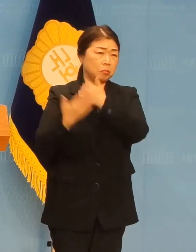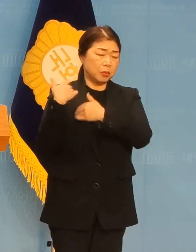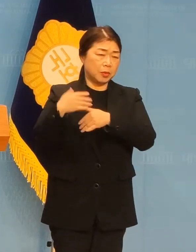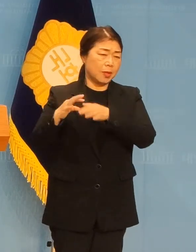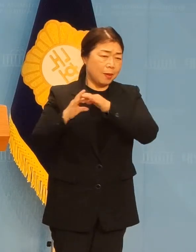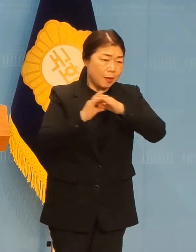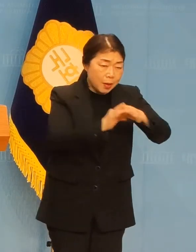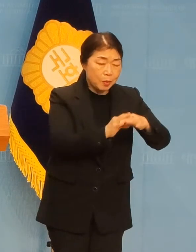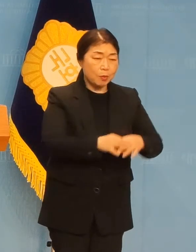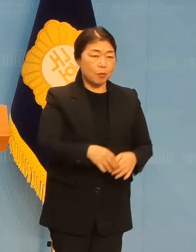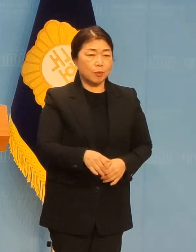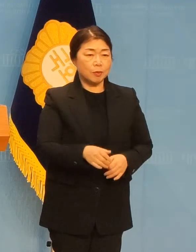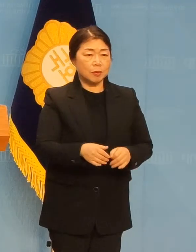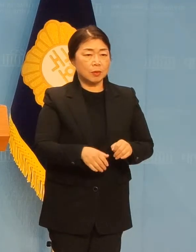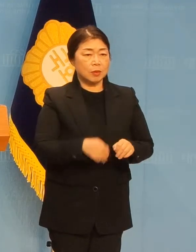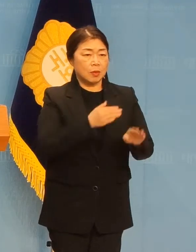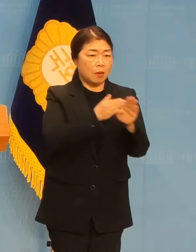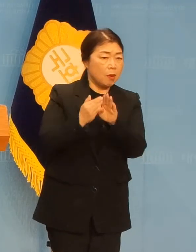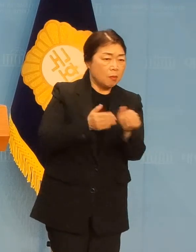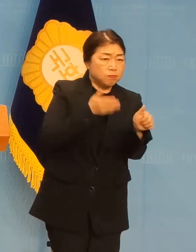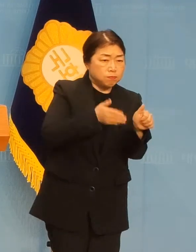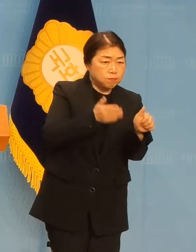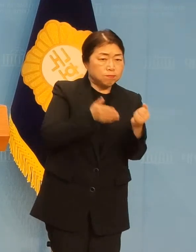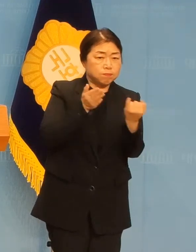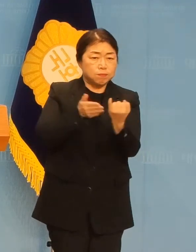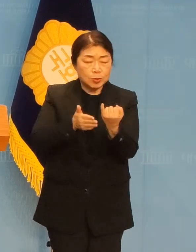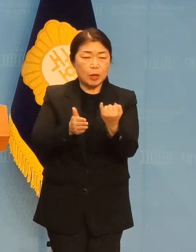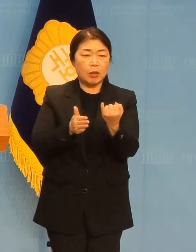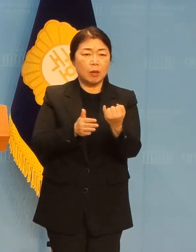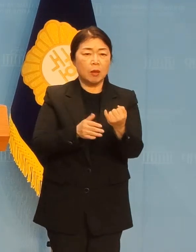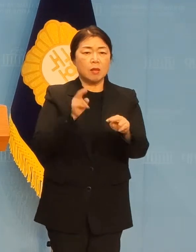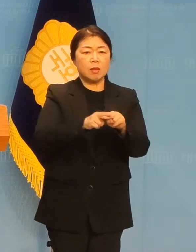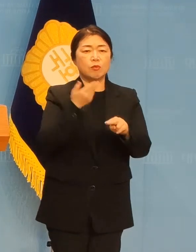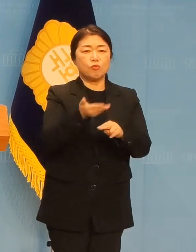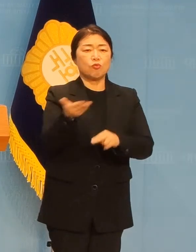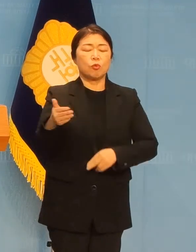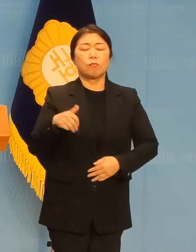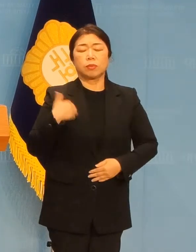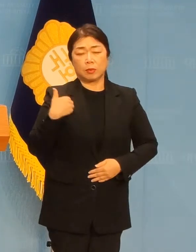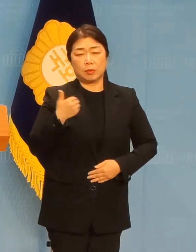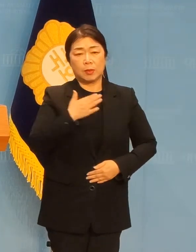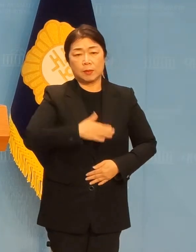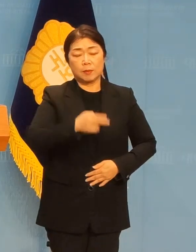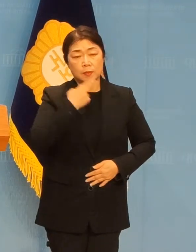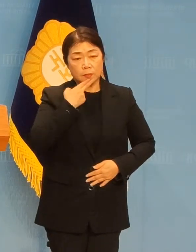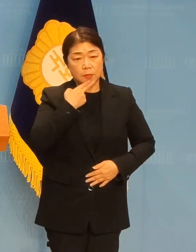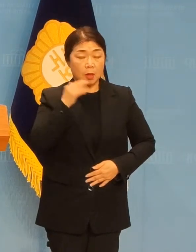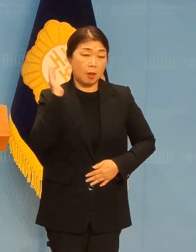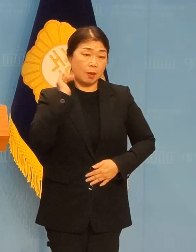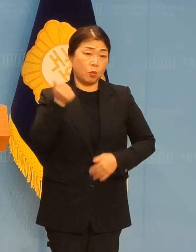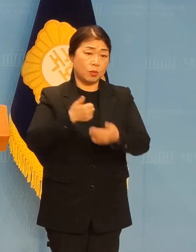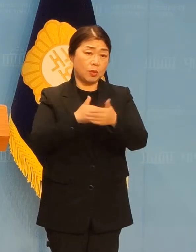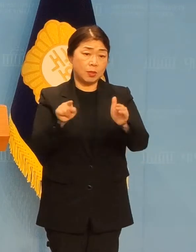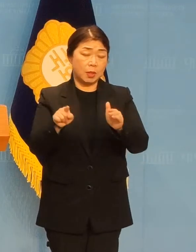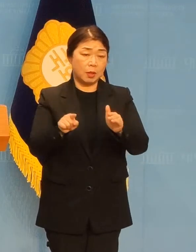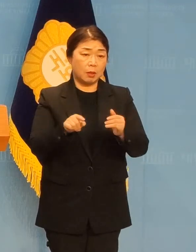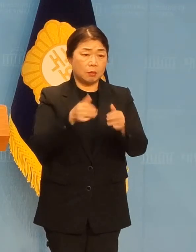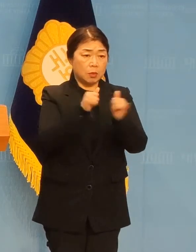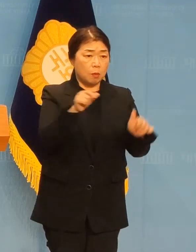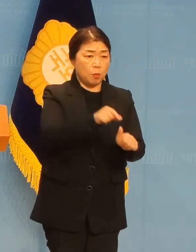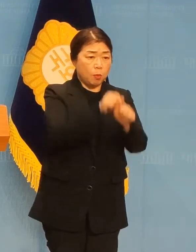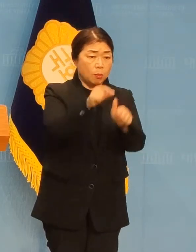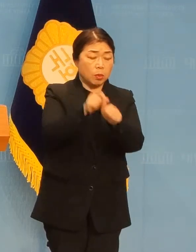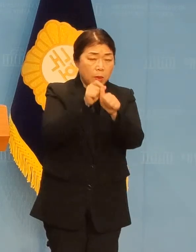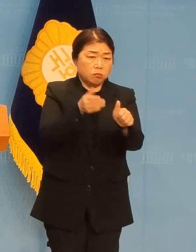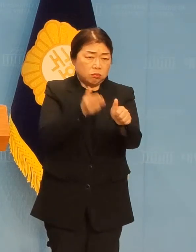자리가 비정상적인 비선 라인을 통해 하사되었는지 대통령실이 언제부터 인사청탁